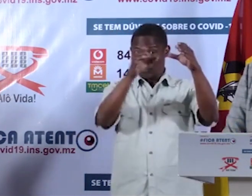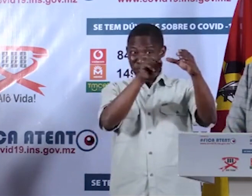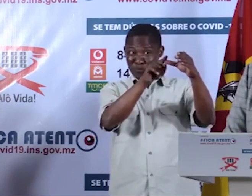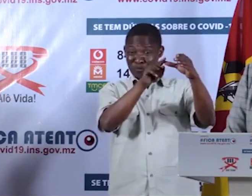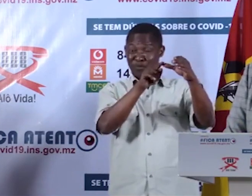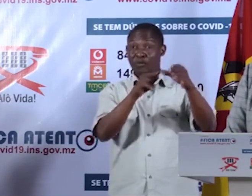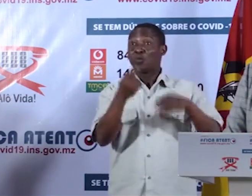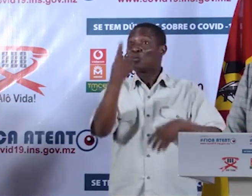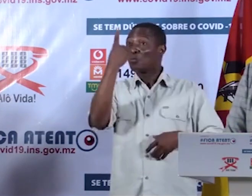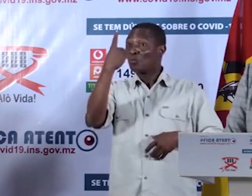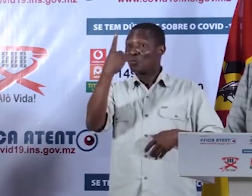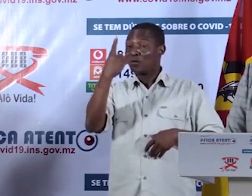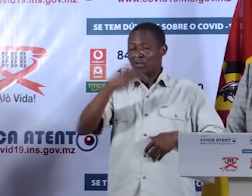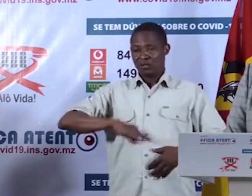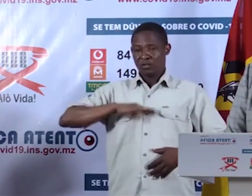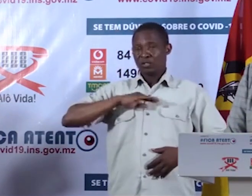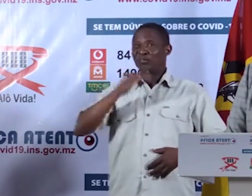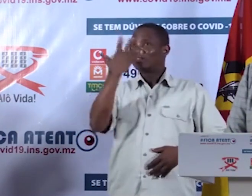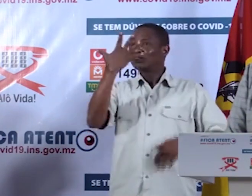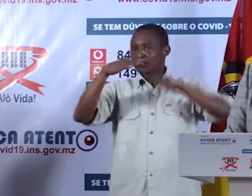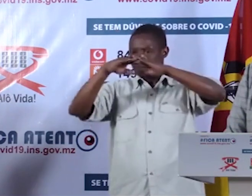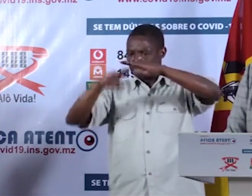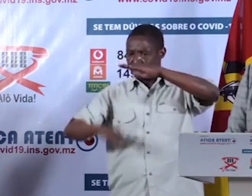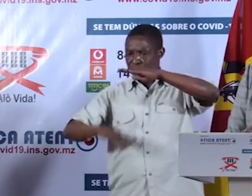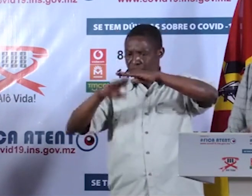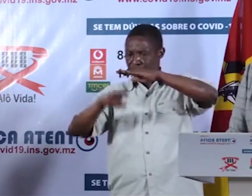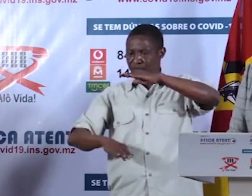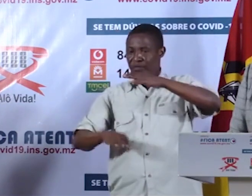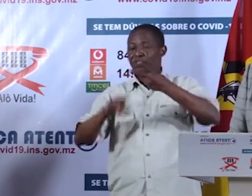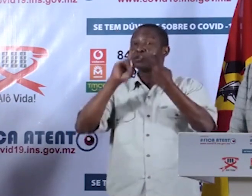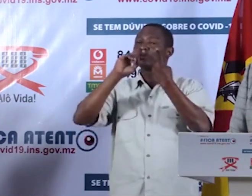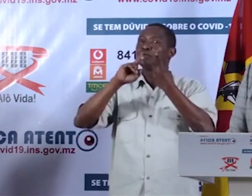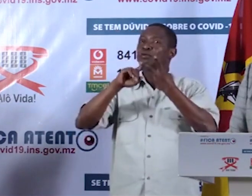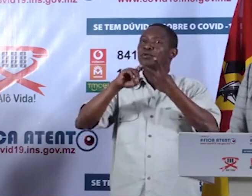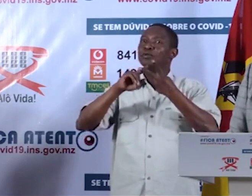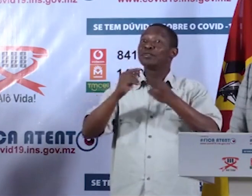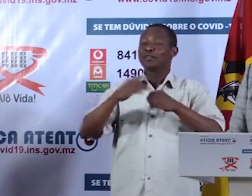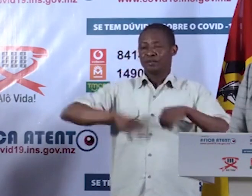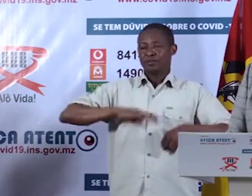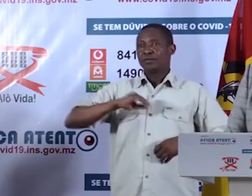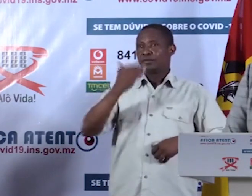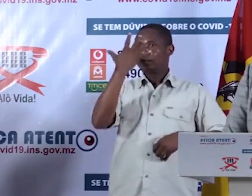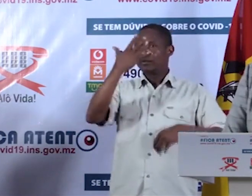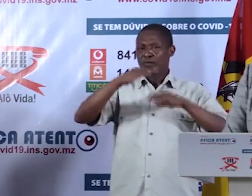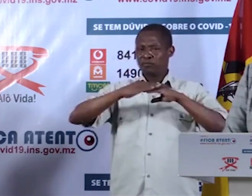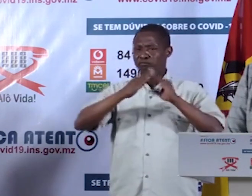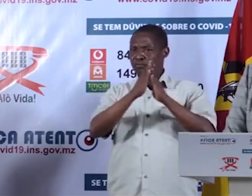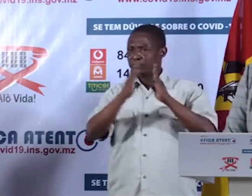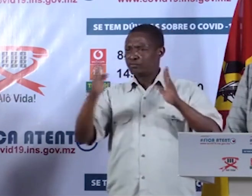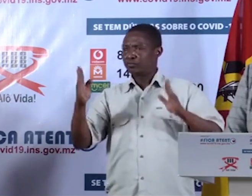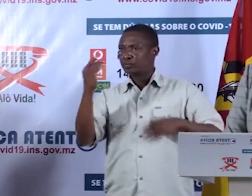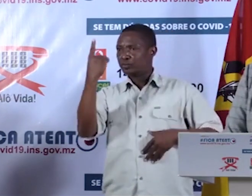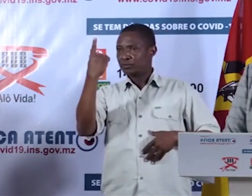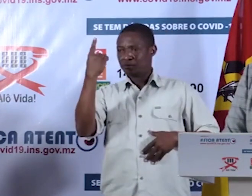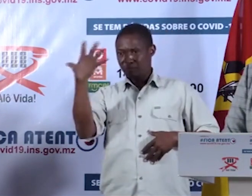5 anos de idade, 1 está na faixa etária dos 5 aos 14 anos e 1 na faixa etária dos 15